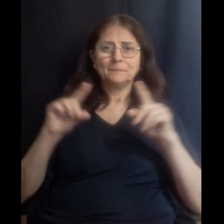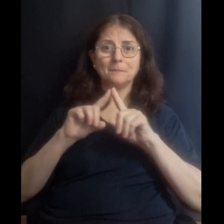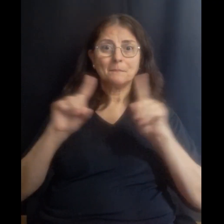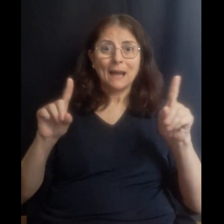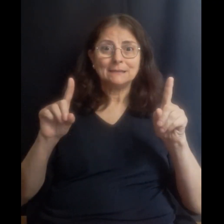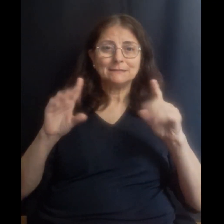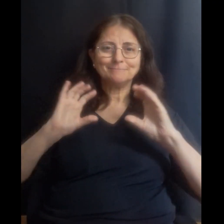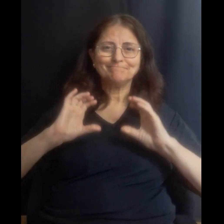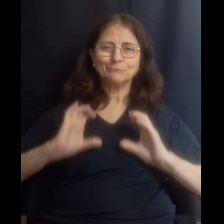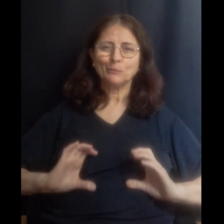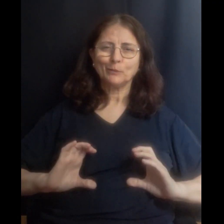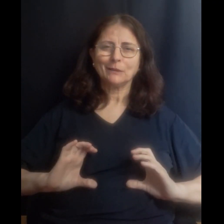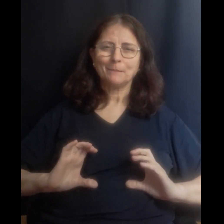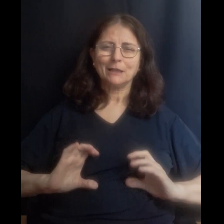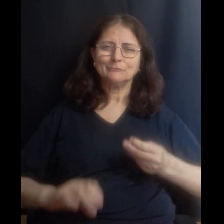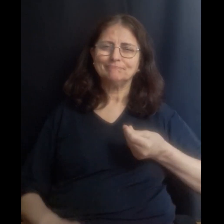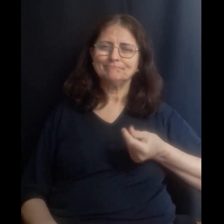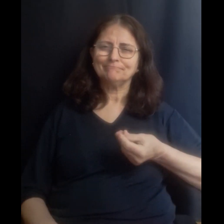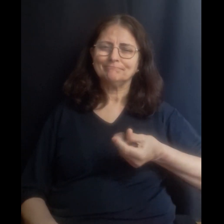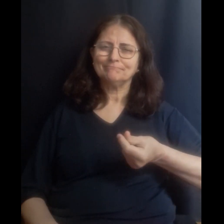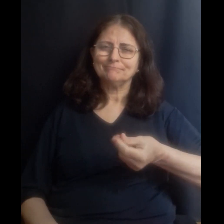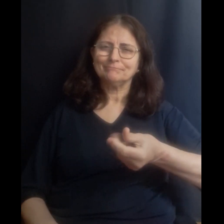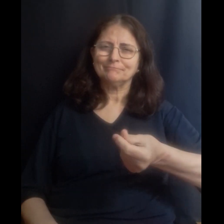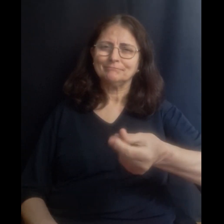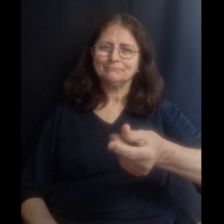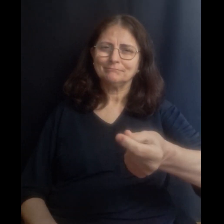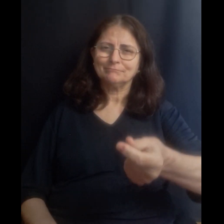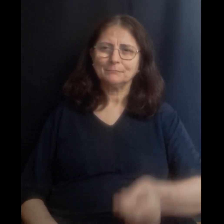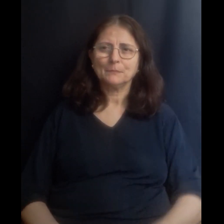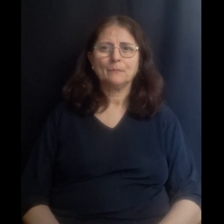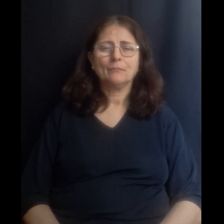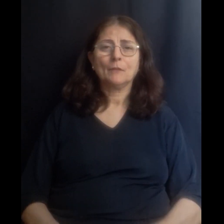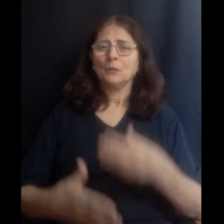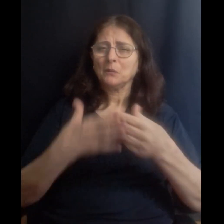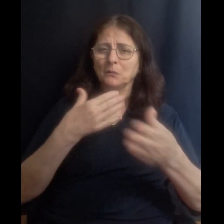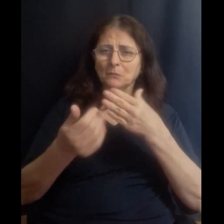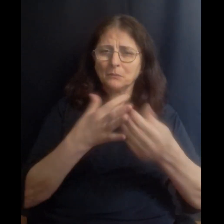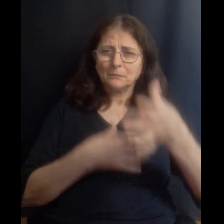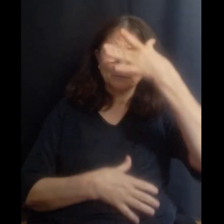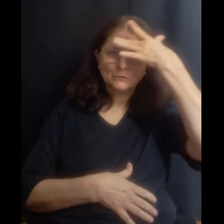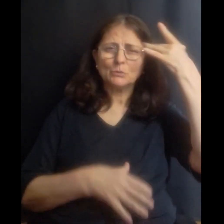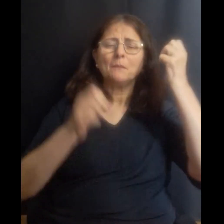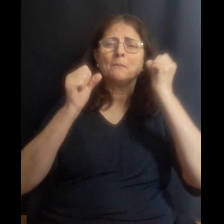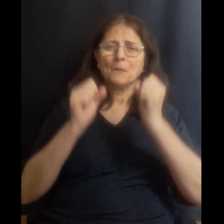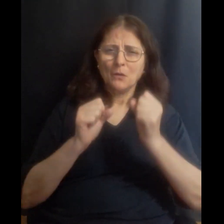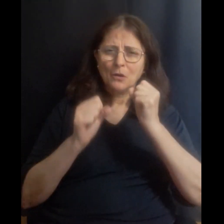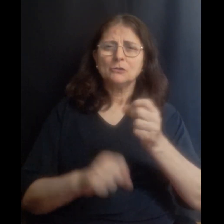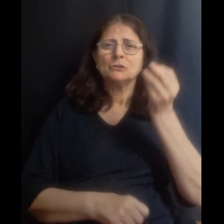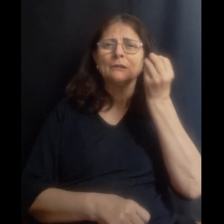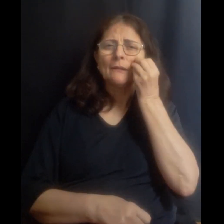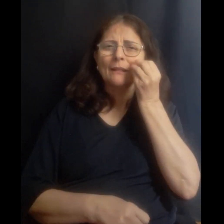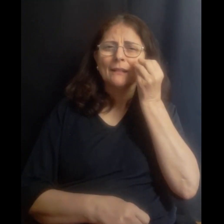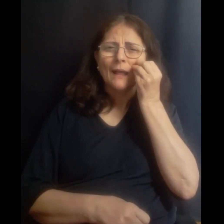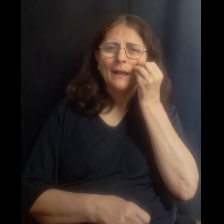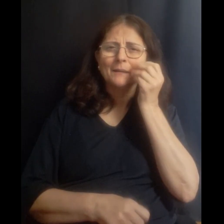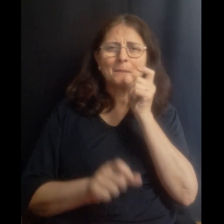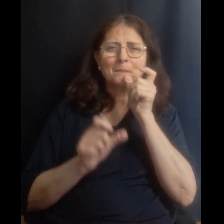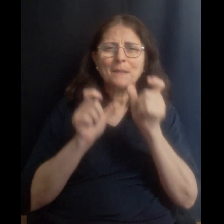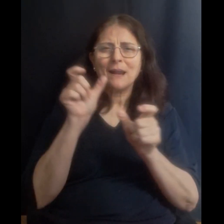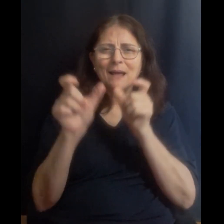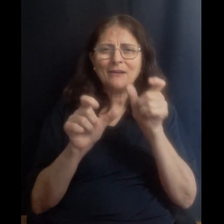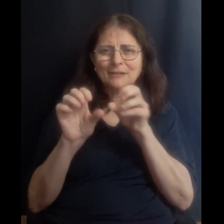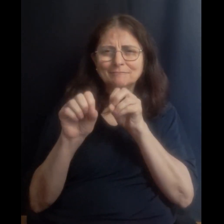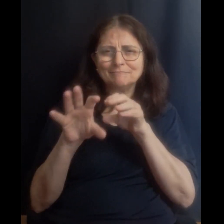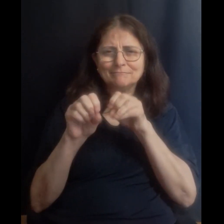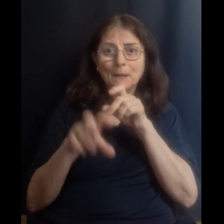mas os exemplos ficam. Ele continuou: qualquer um pode tentar ensinar por